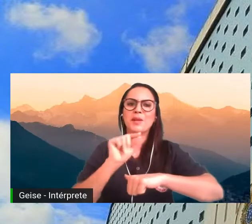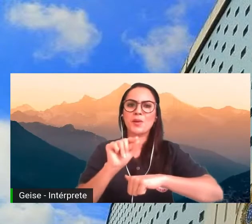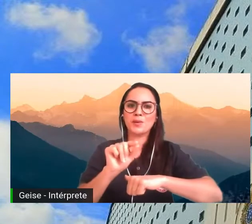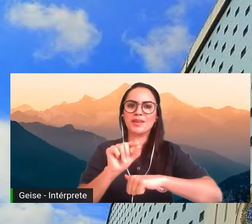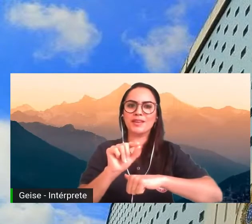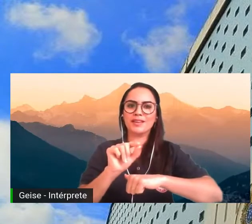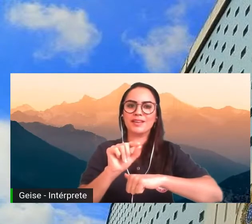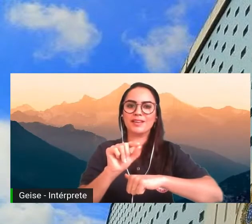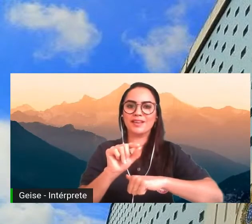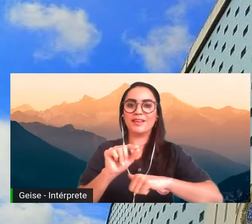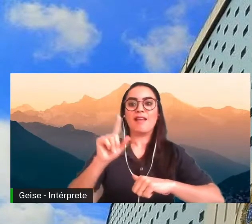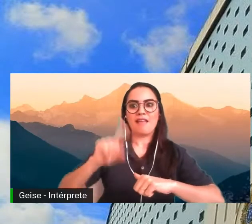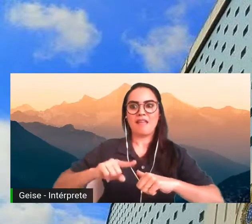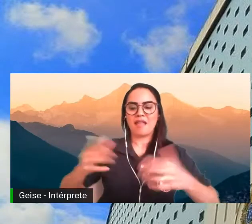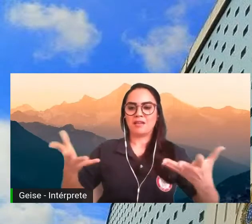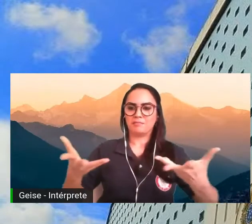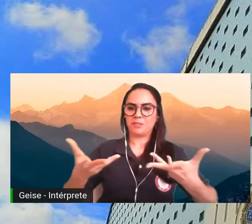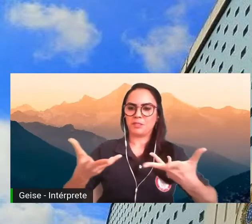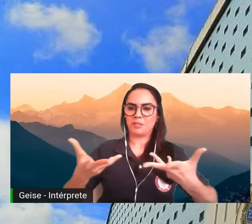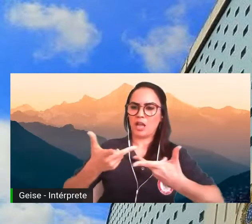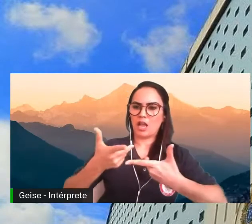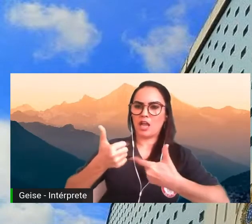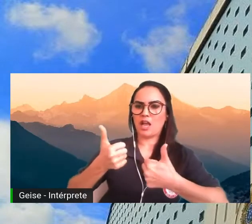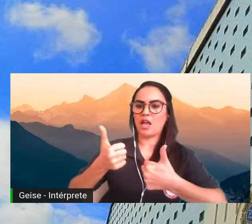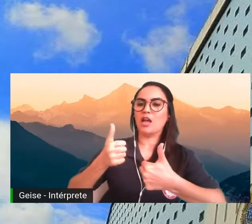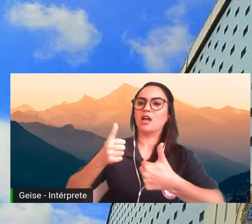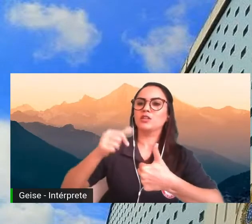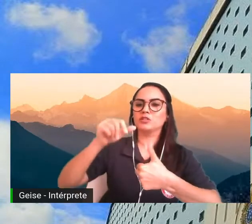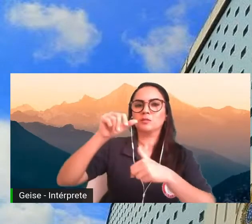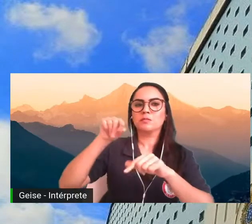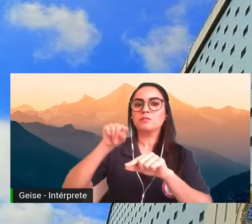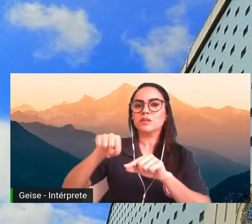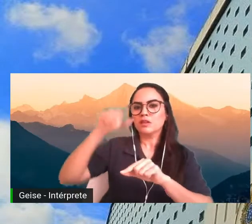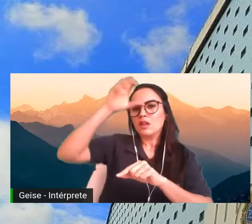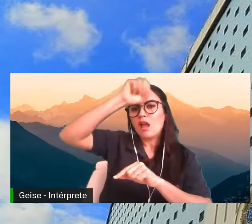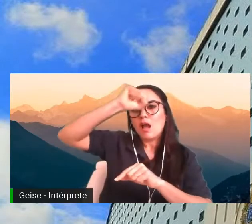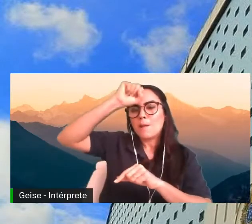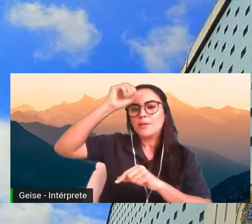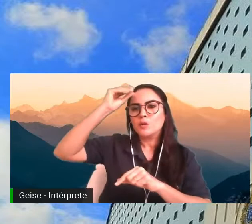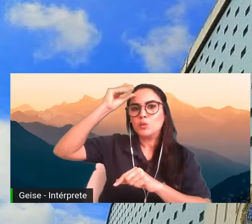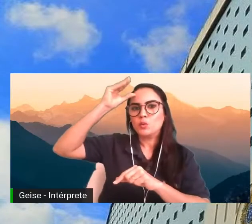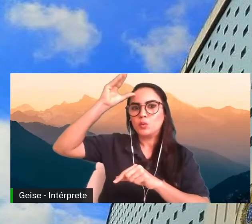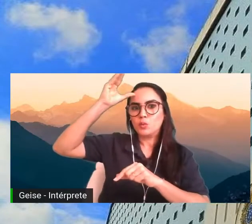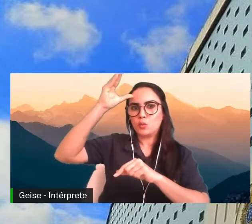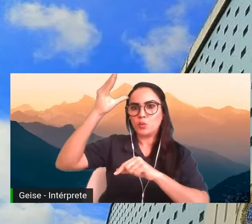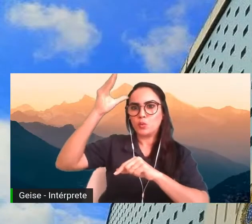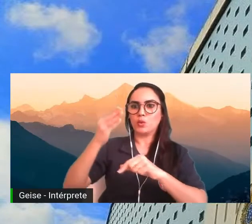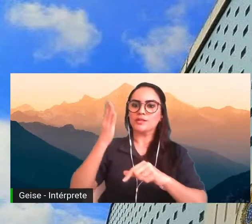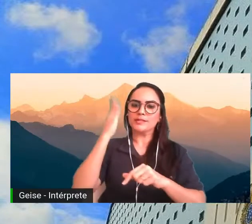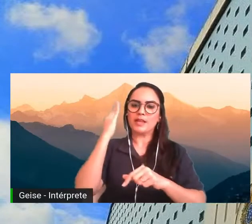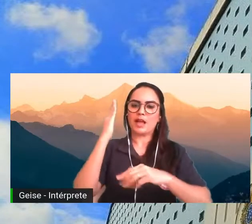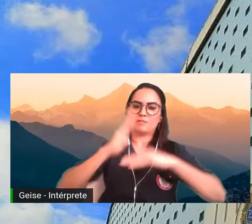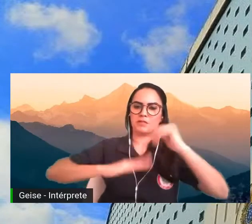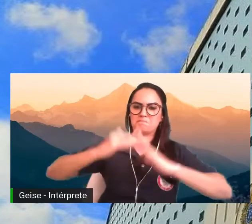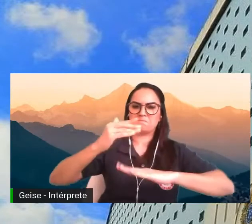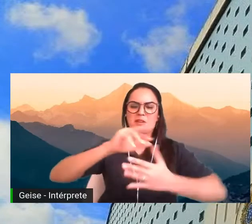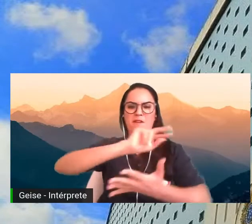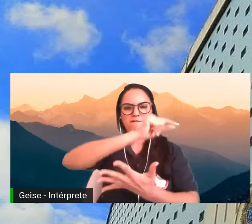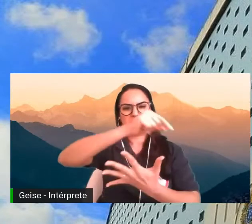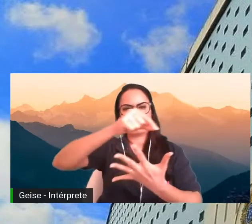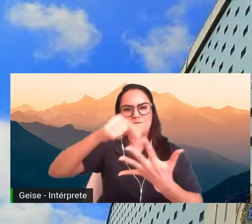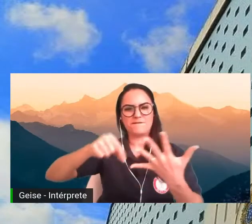profundo conhecimento que alguém tem sobre um assunto, ou competência como conjunto de habilidades, saberes e